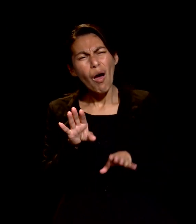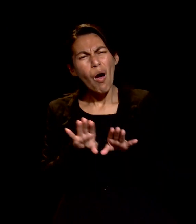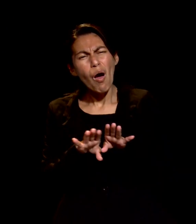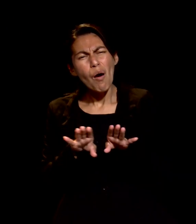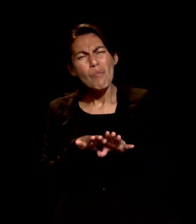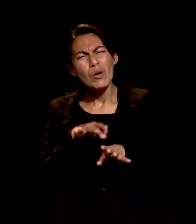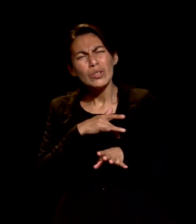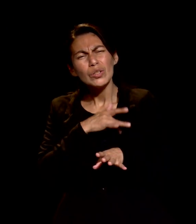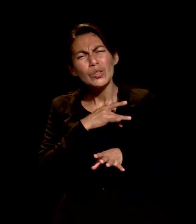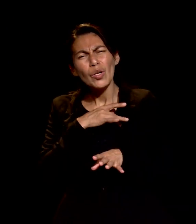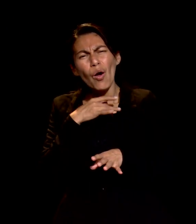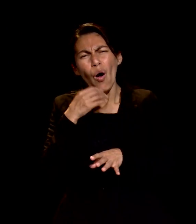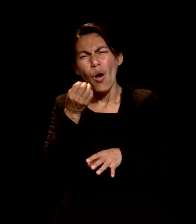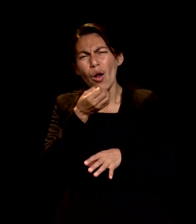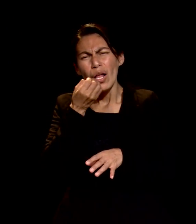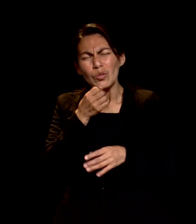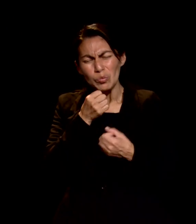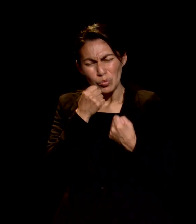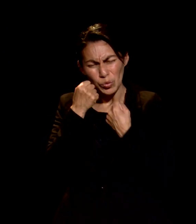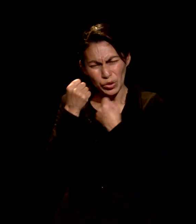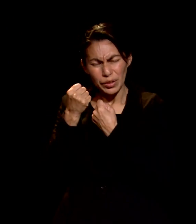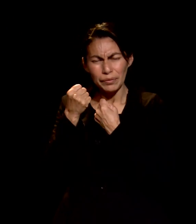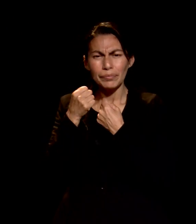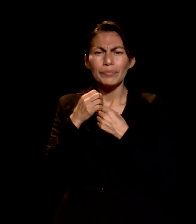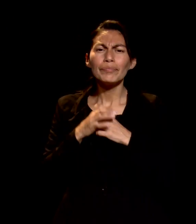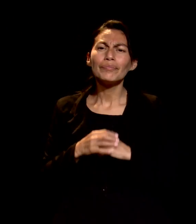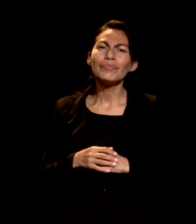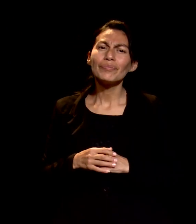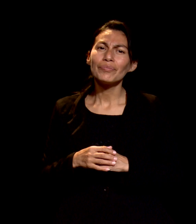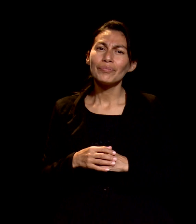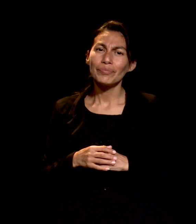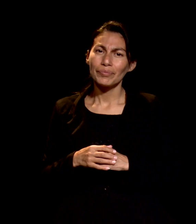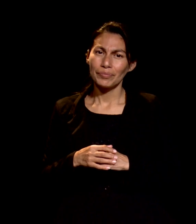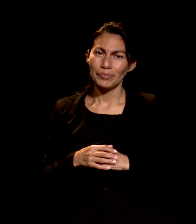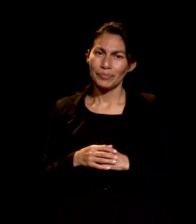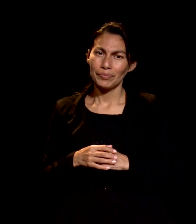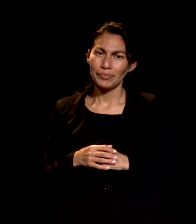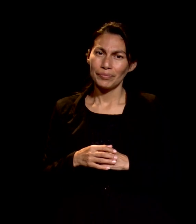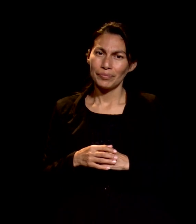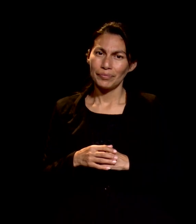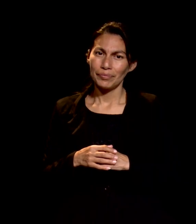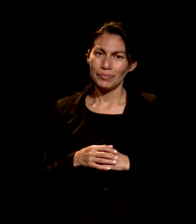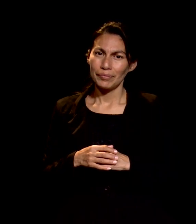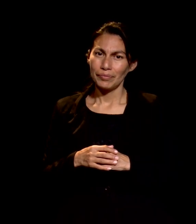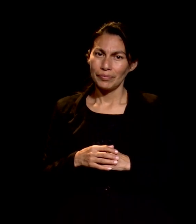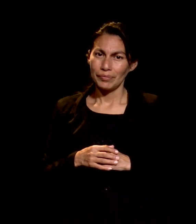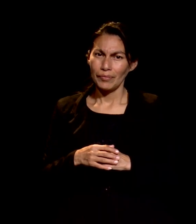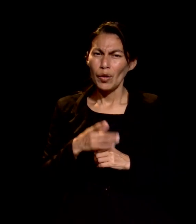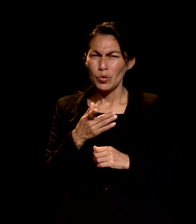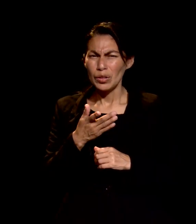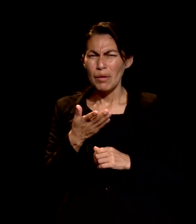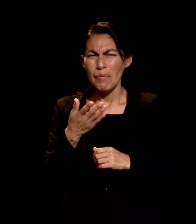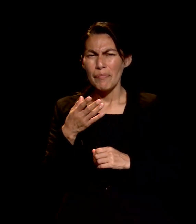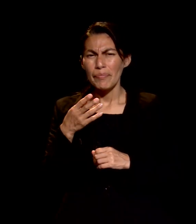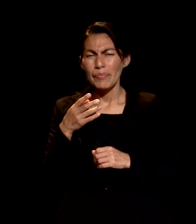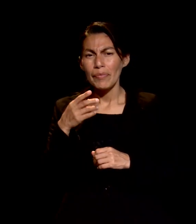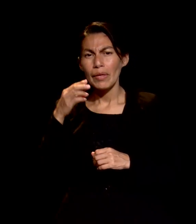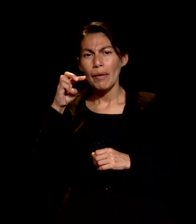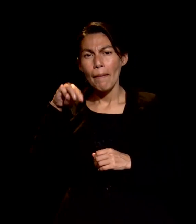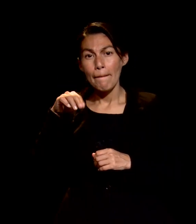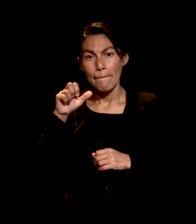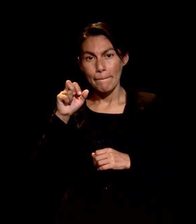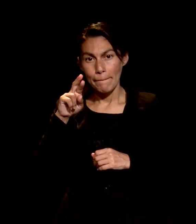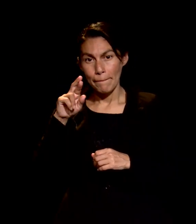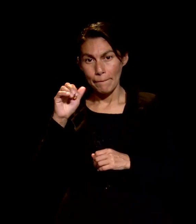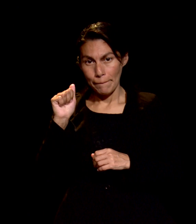usted a experimentar el poder de la oración y usted en su experiencia, María Elena,